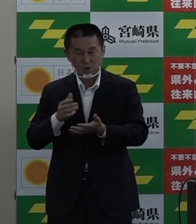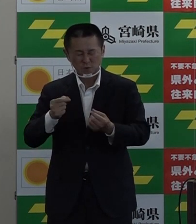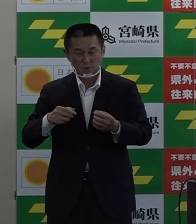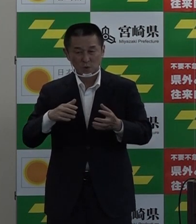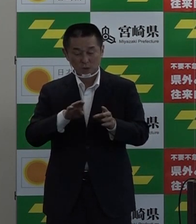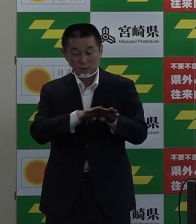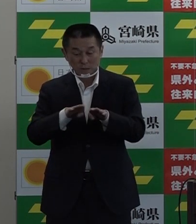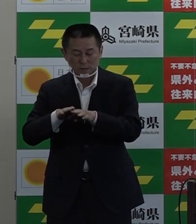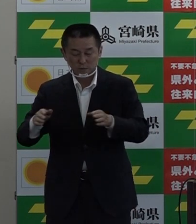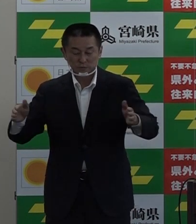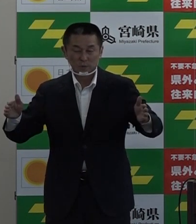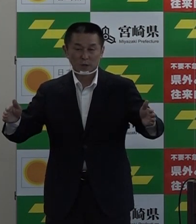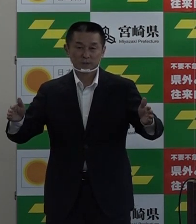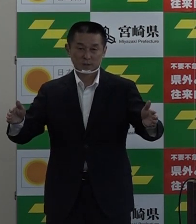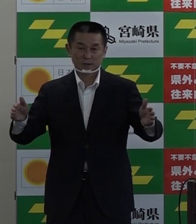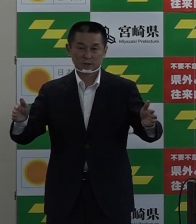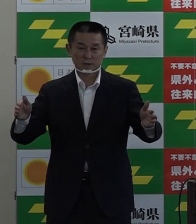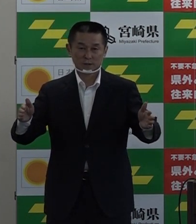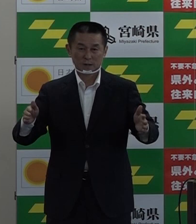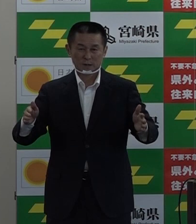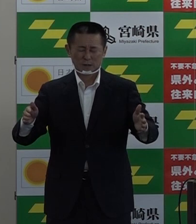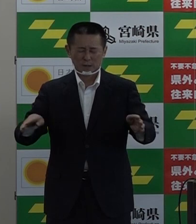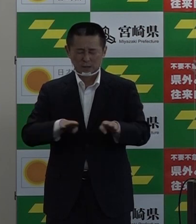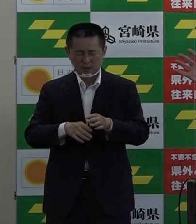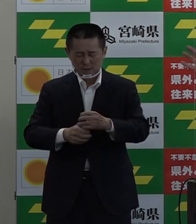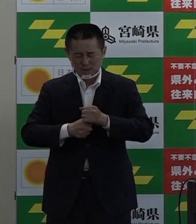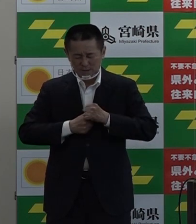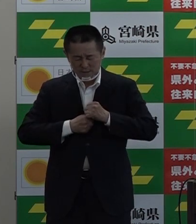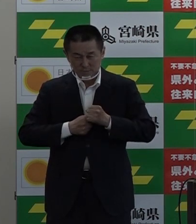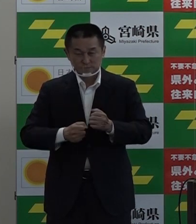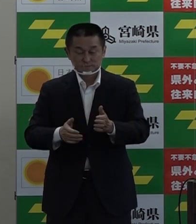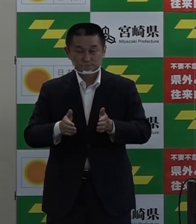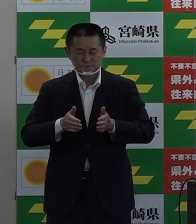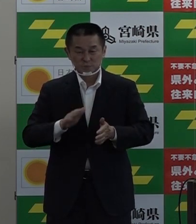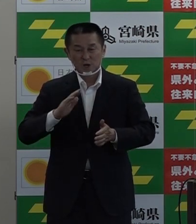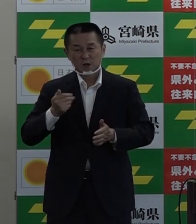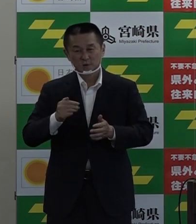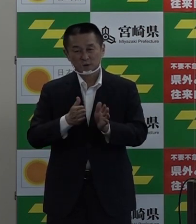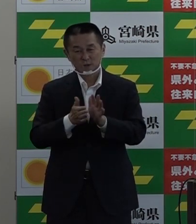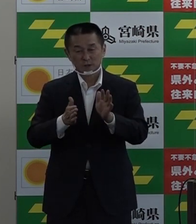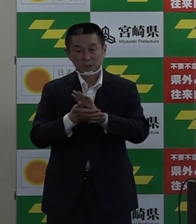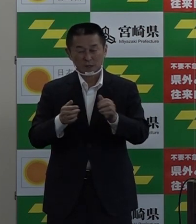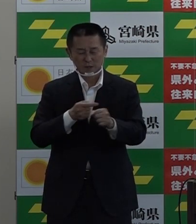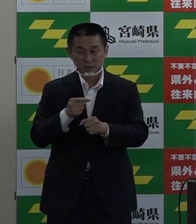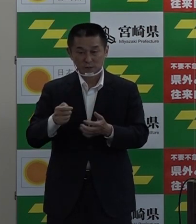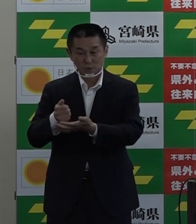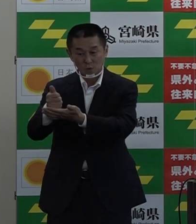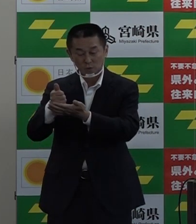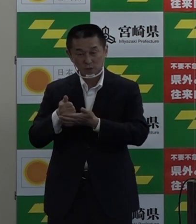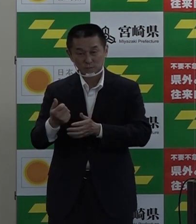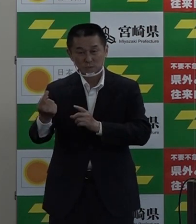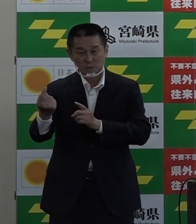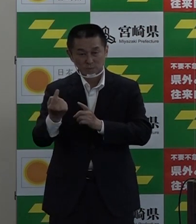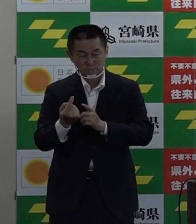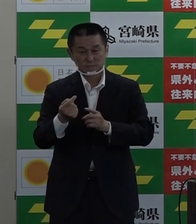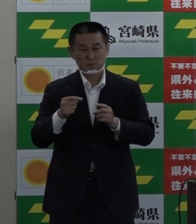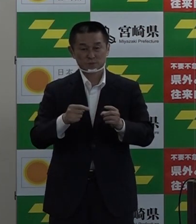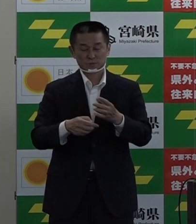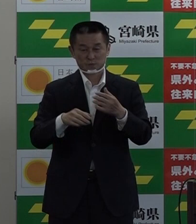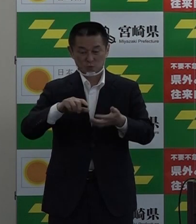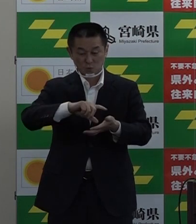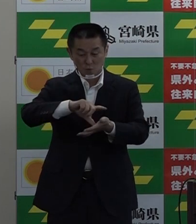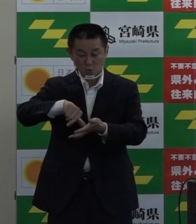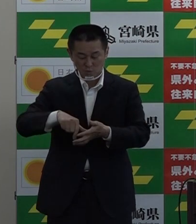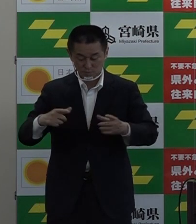型連休ということで、自粛をお願いしておりましたが、何らかの形でやはり県外からのお客様も特にこの検疫